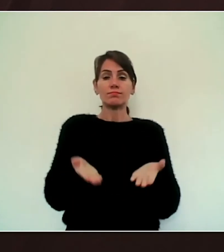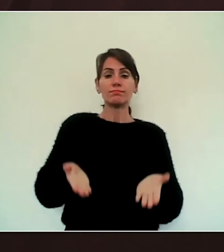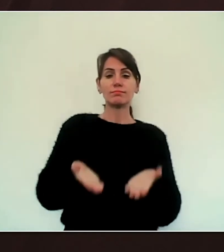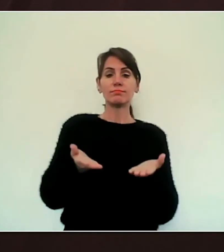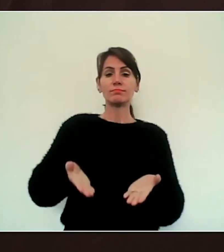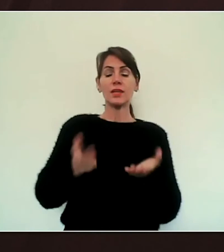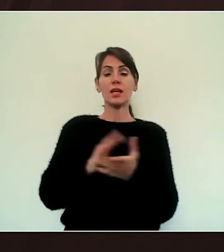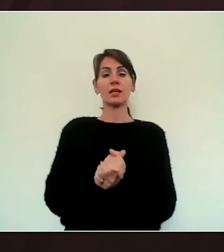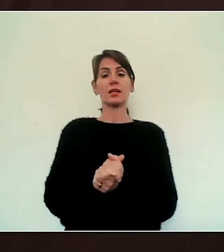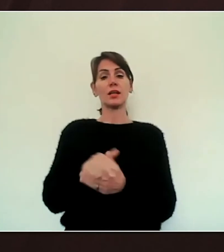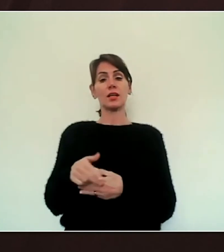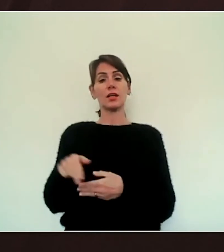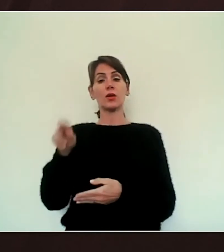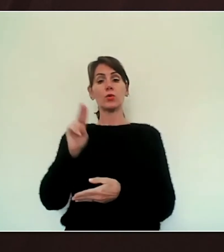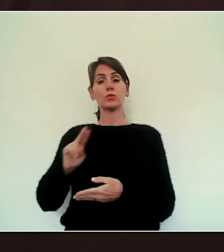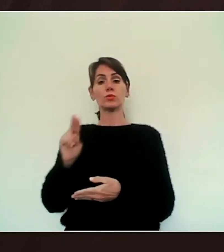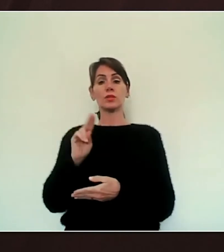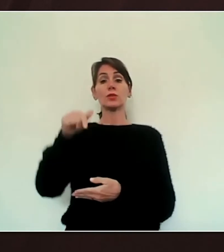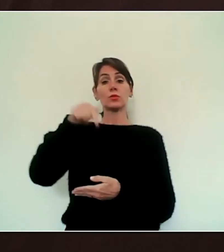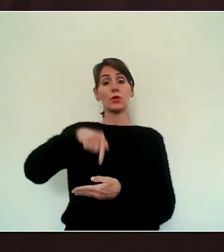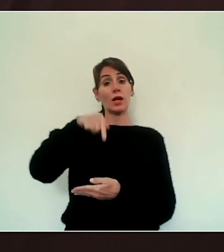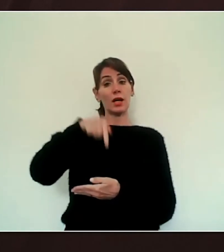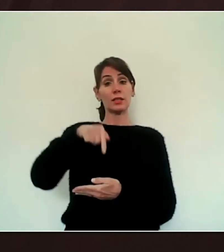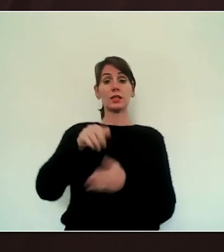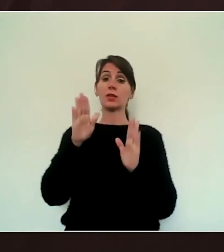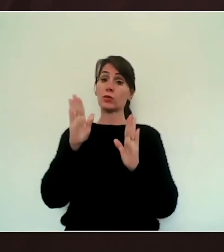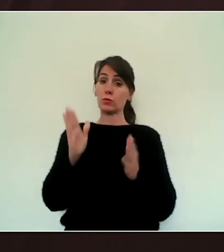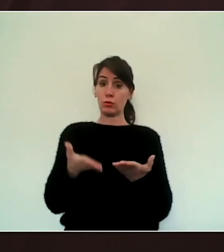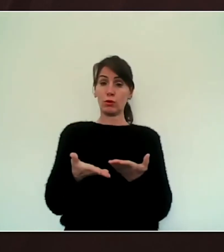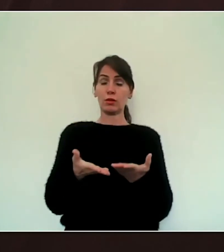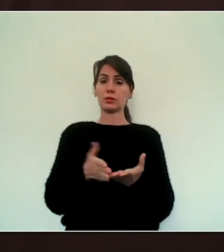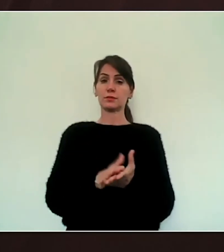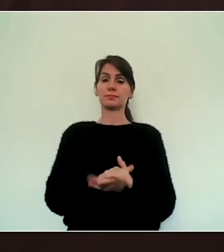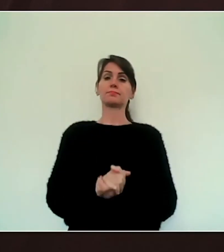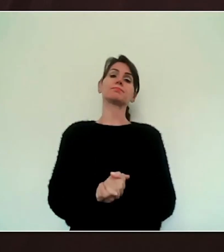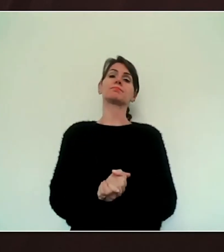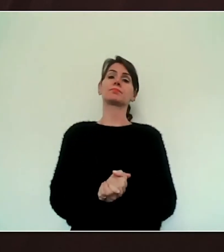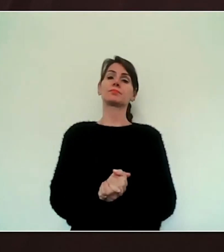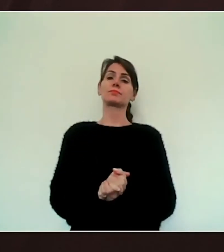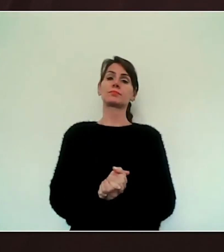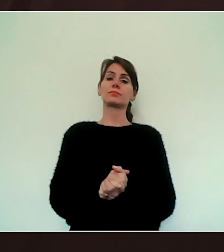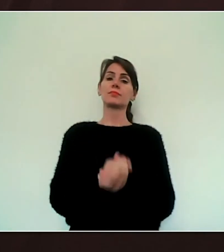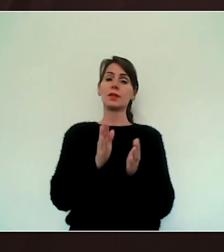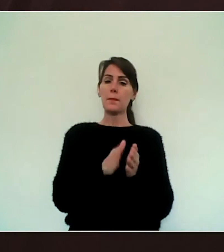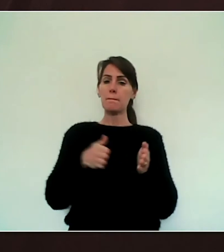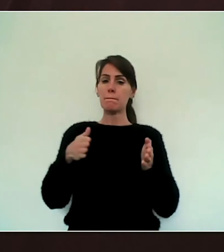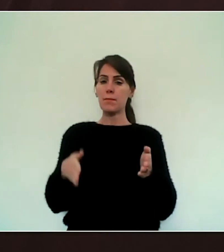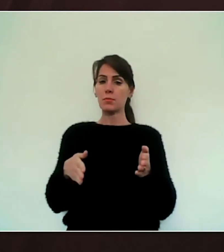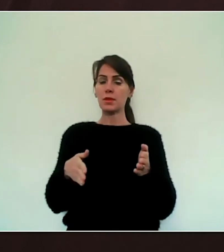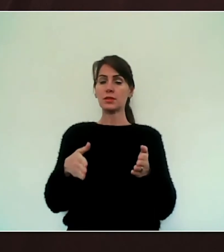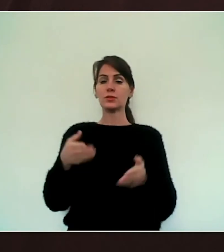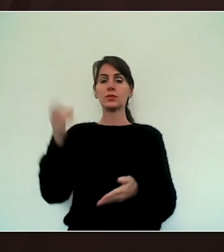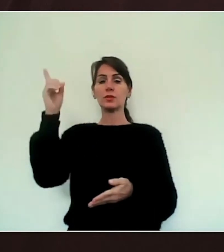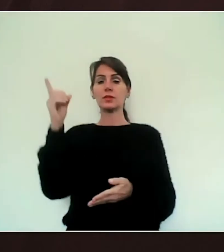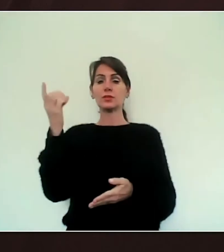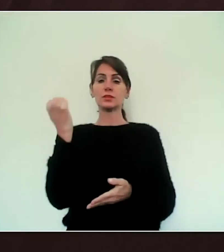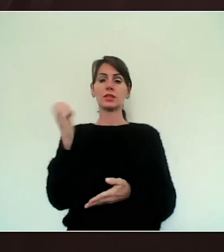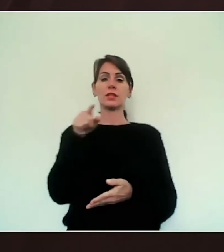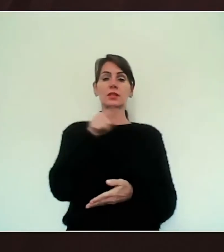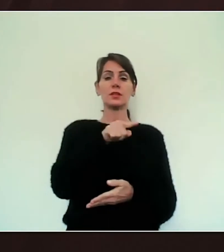era. Nesse momento da conclusão dessa era. Não é isso? Então, irmãos, graças a